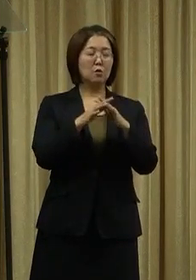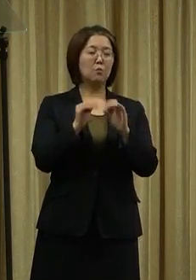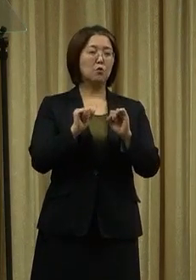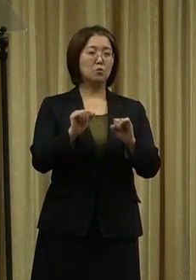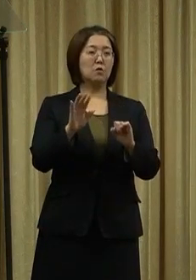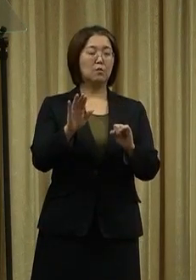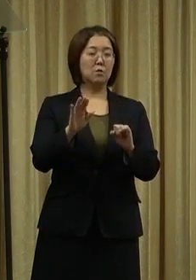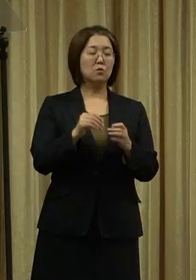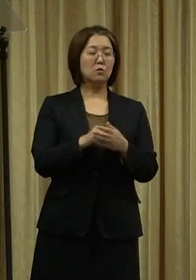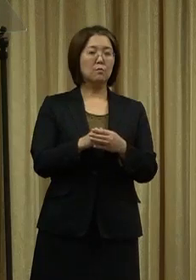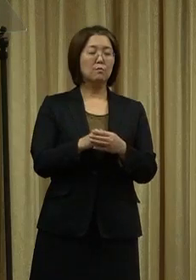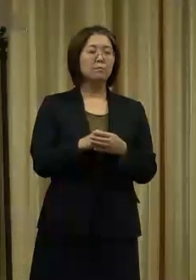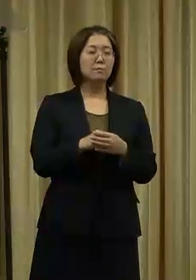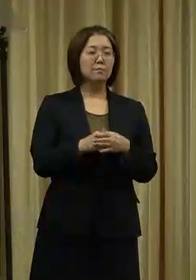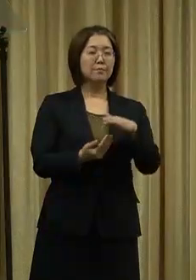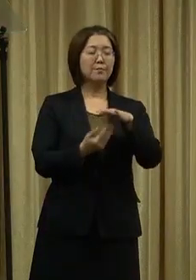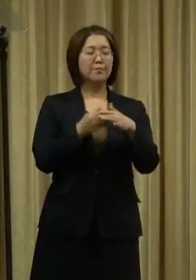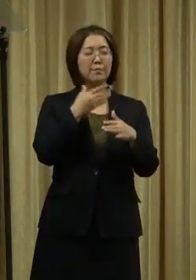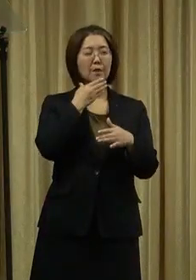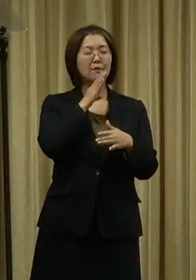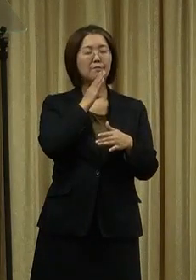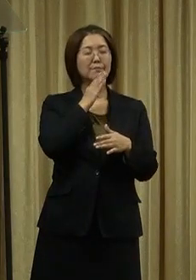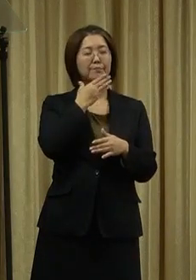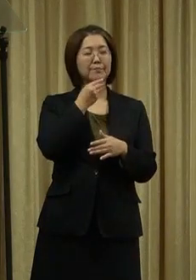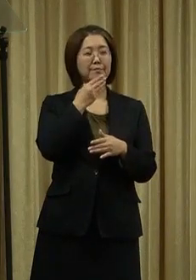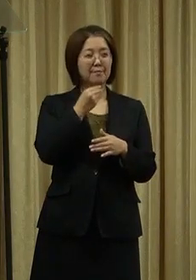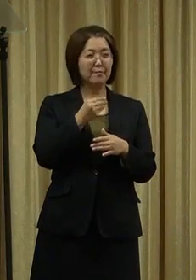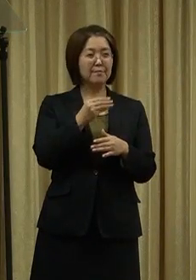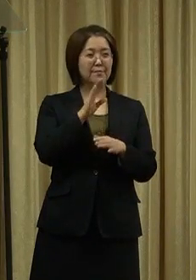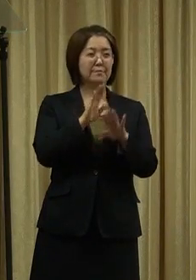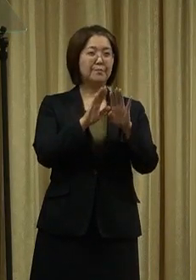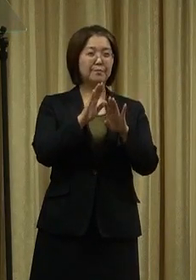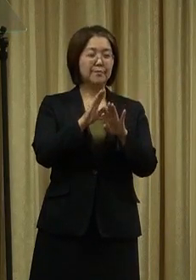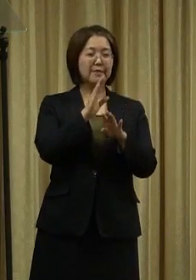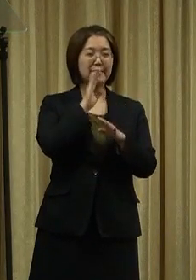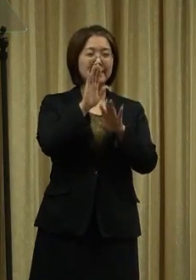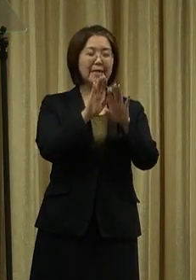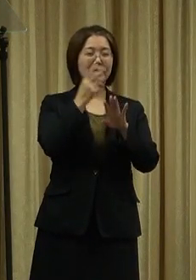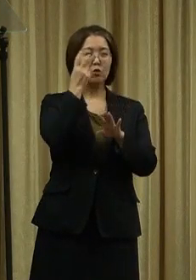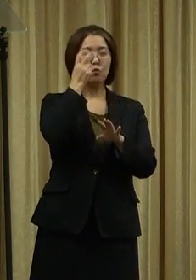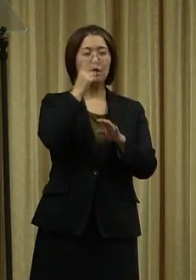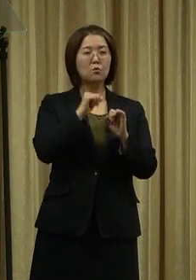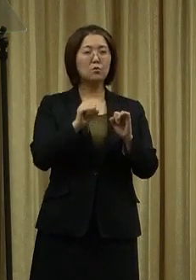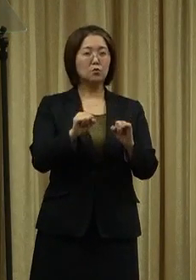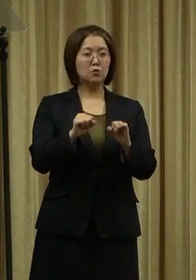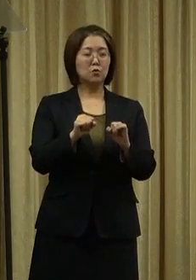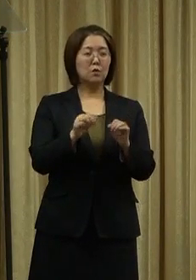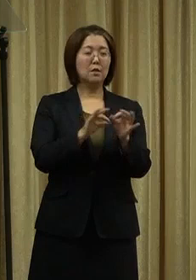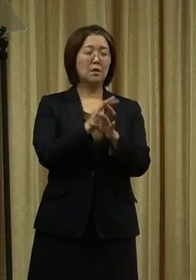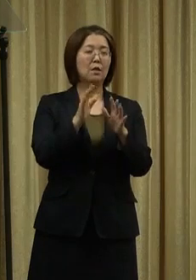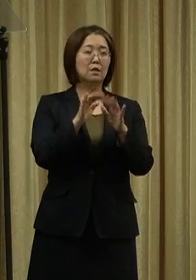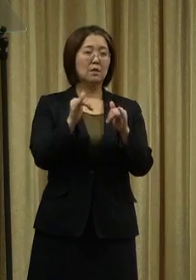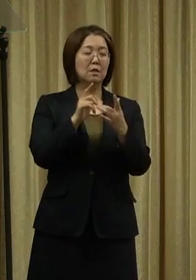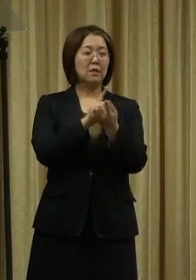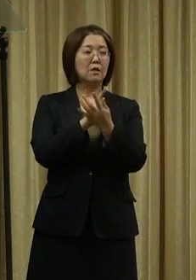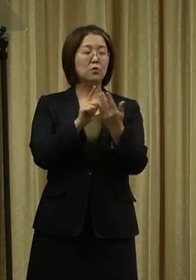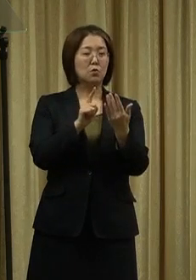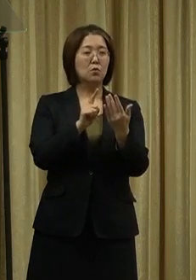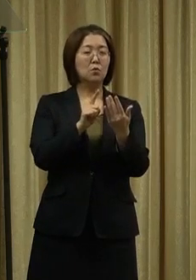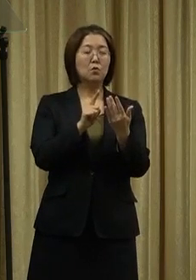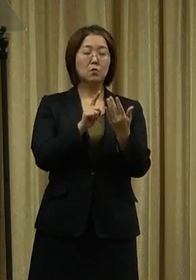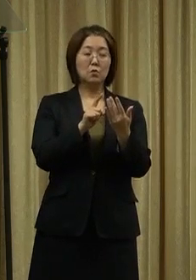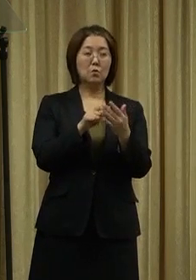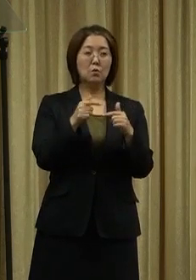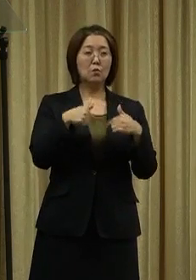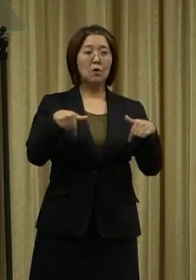県内企業によるウェルビング経営を推進するため実態調査を行うとともに経営者などを対象としたフォーラムを開